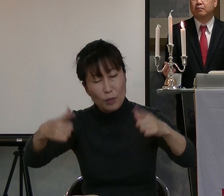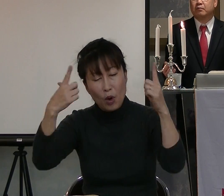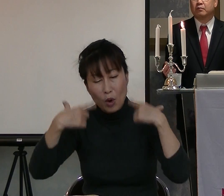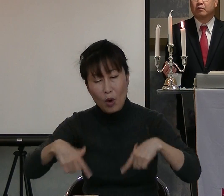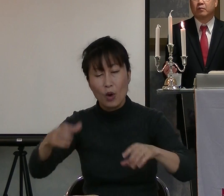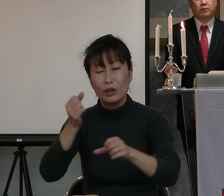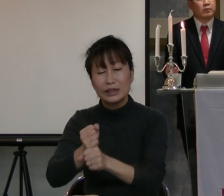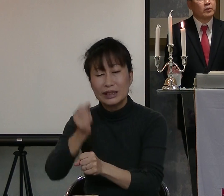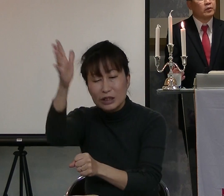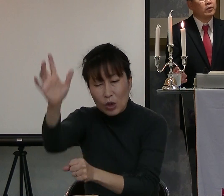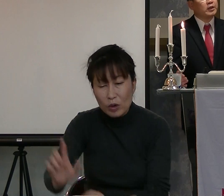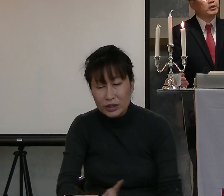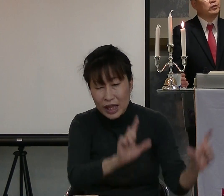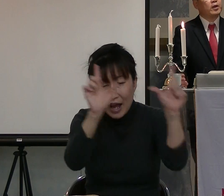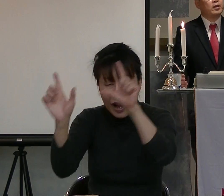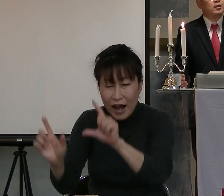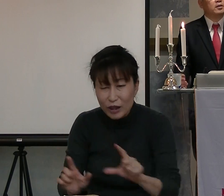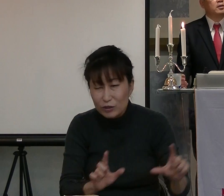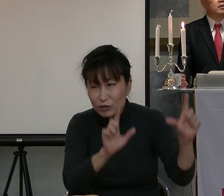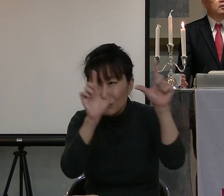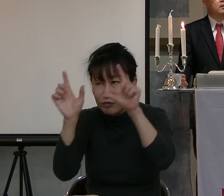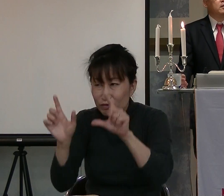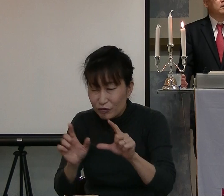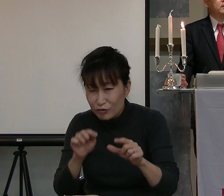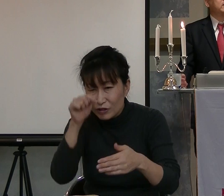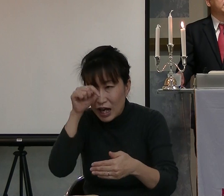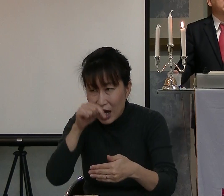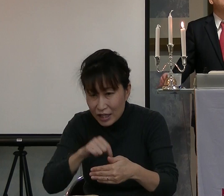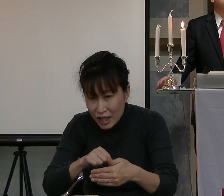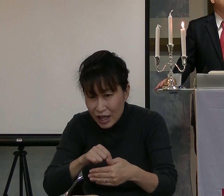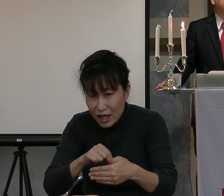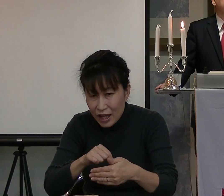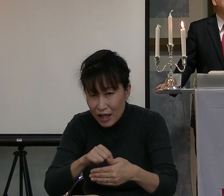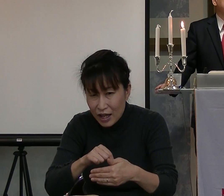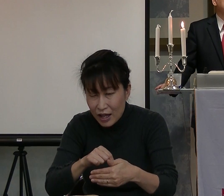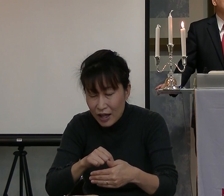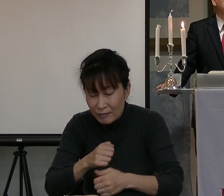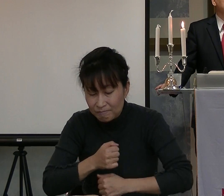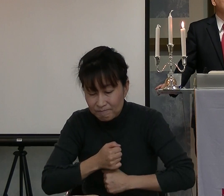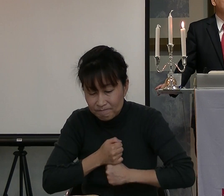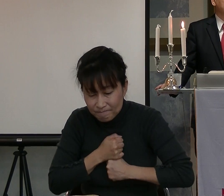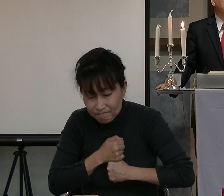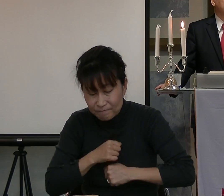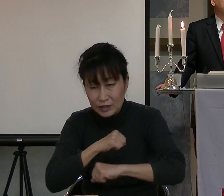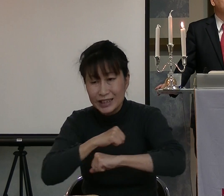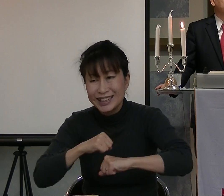で私は生きなければならない。